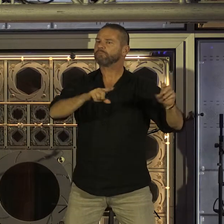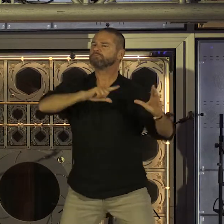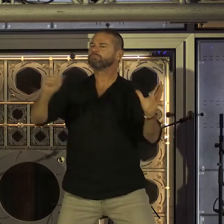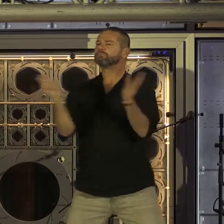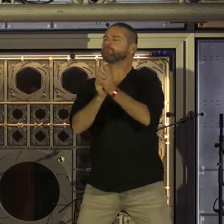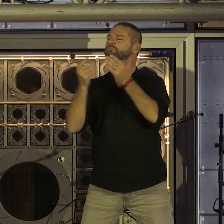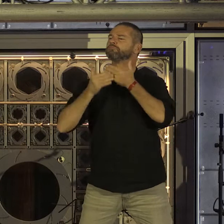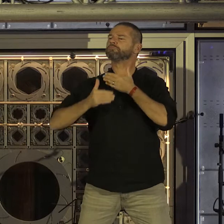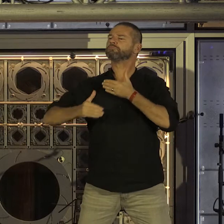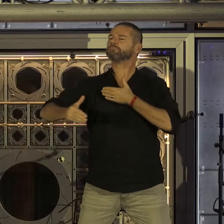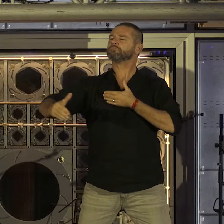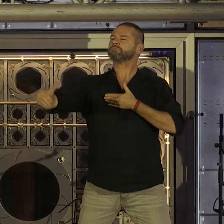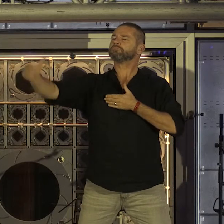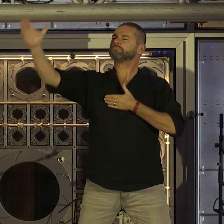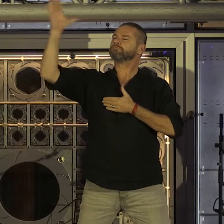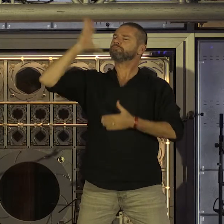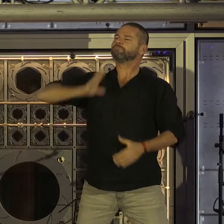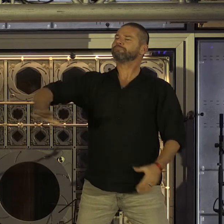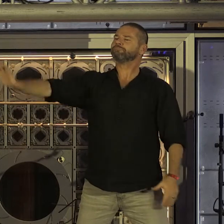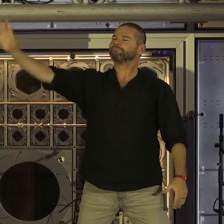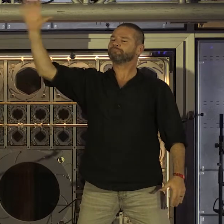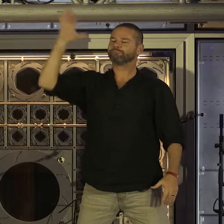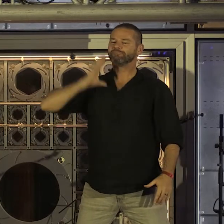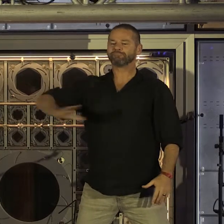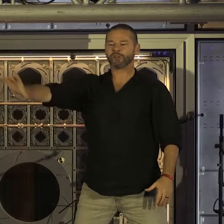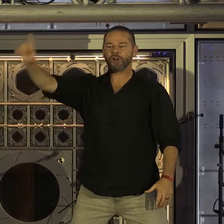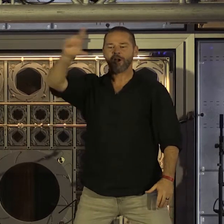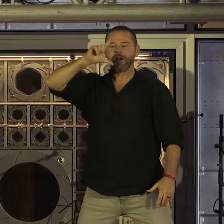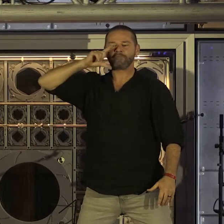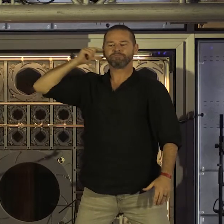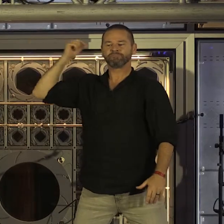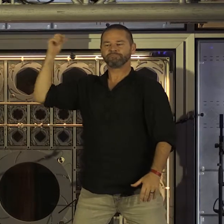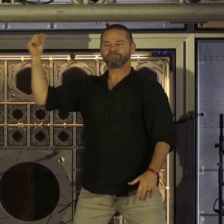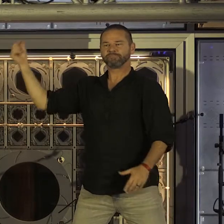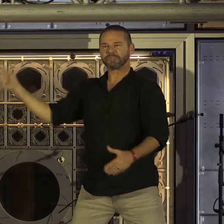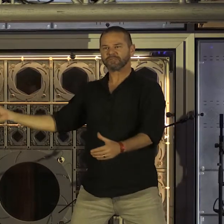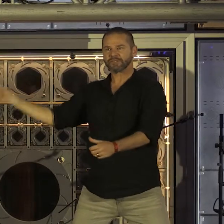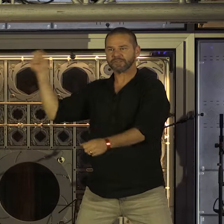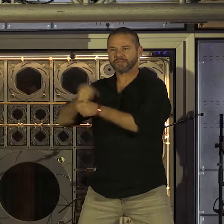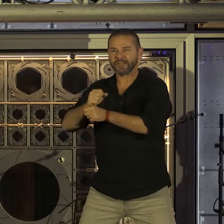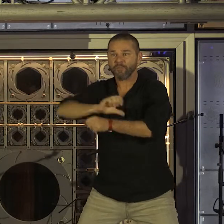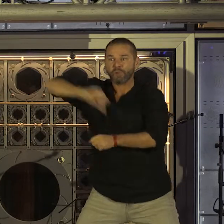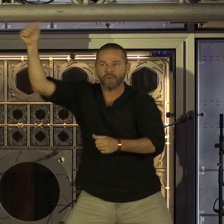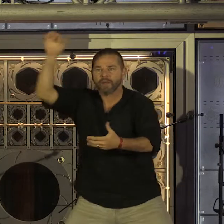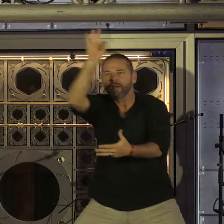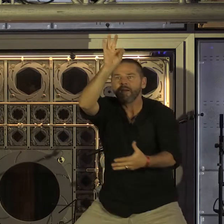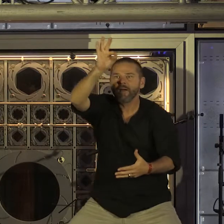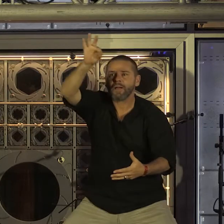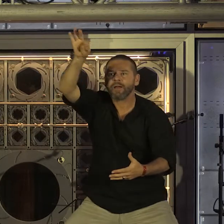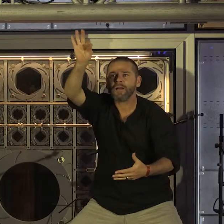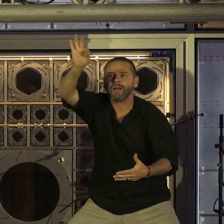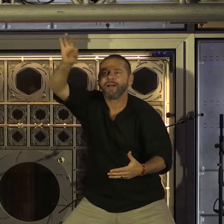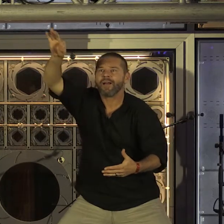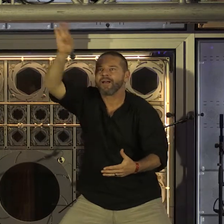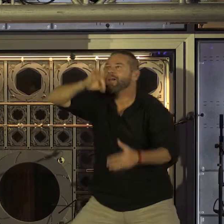divinatoires, fabriqua les premières traces d'écriture, ciel et terre tremblèrent. Dieu